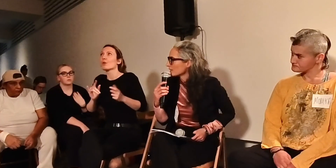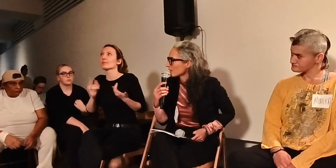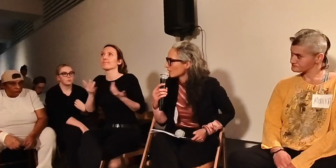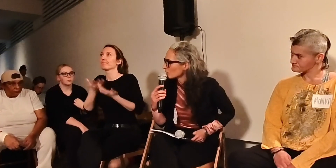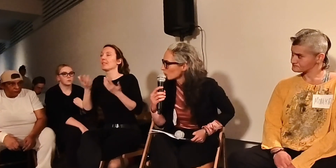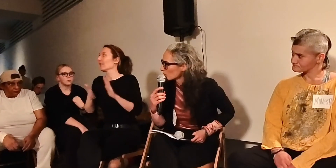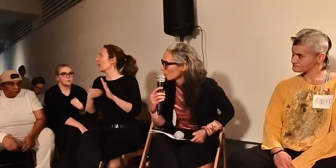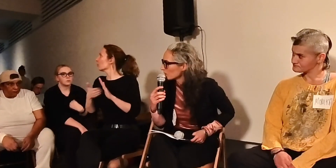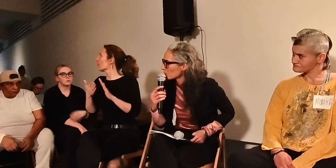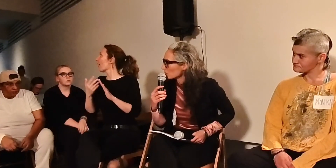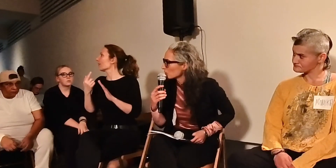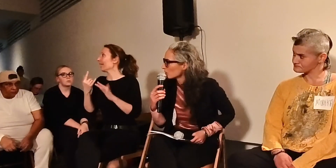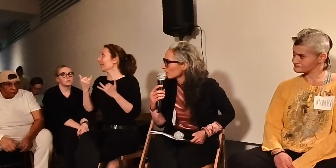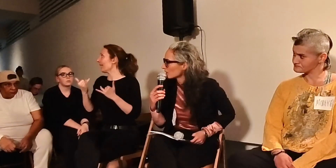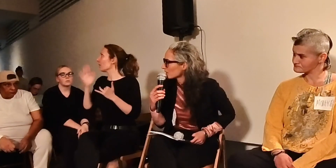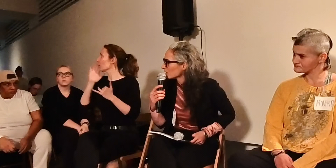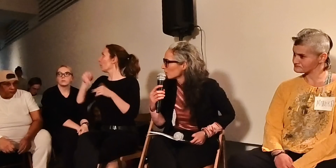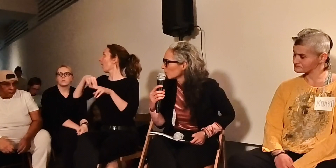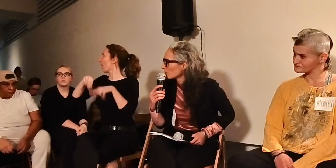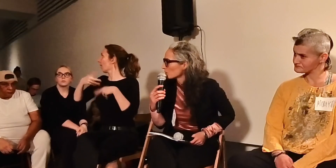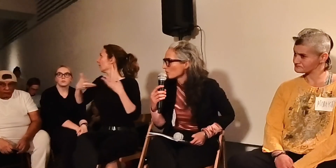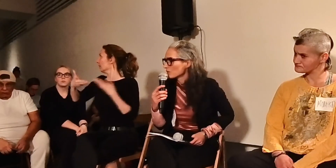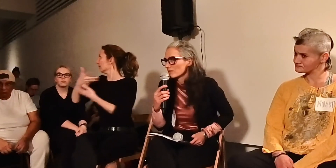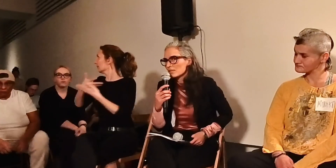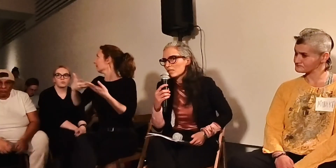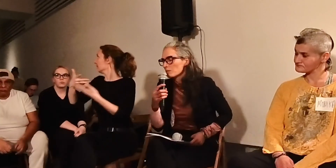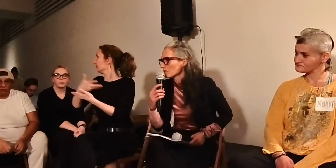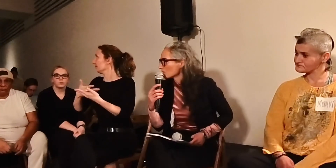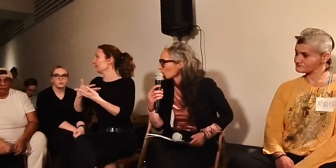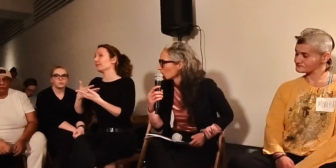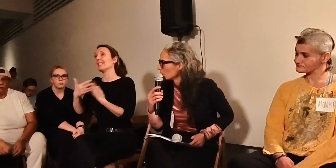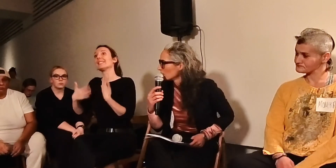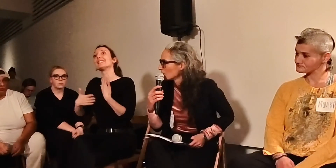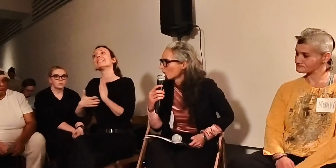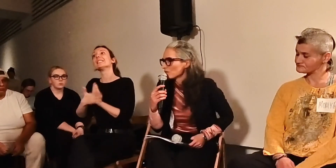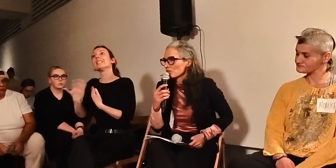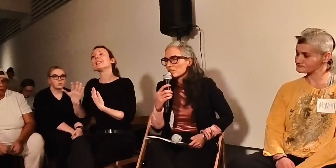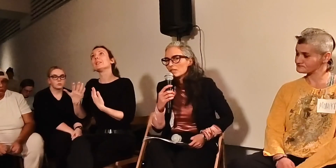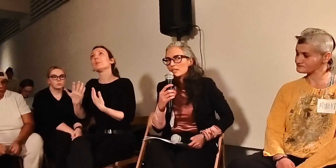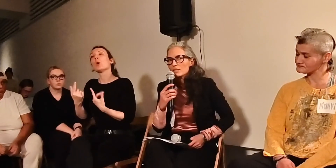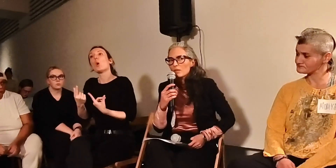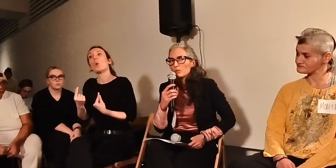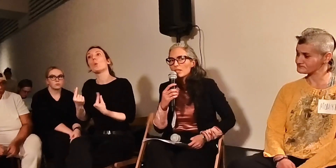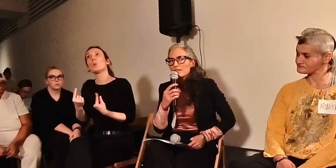třeba teď tady spolu budeme něco diskutovat, tak mám pocit, že vlastně smysl toho, že se tady dneska